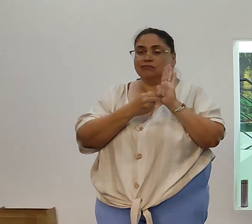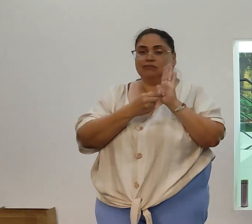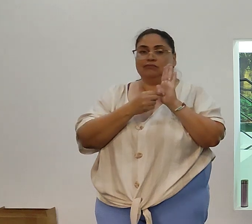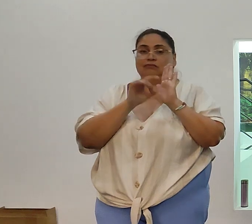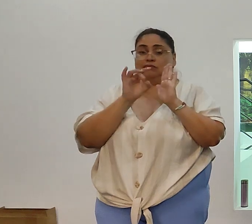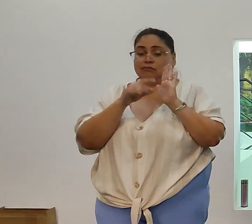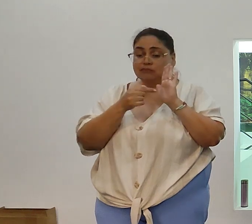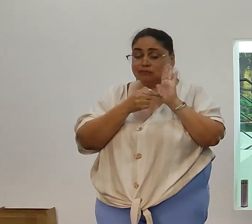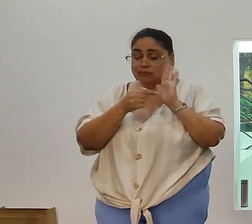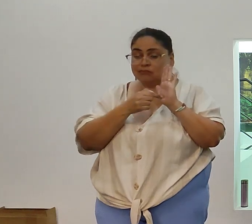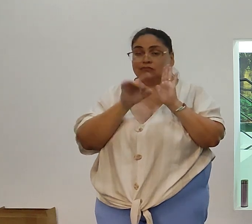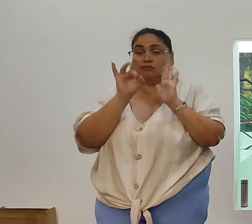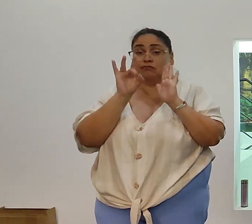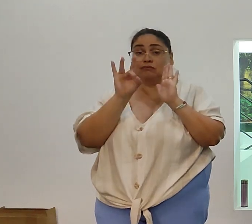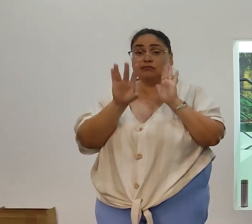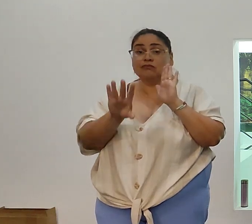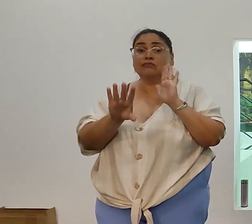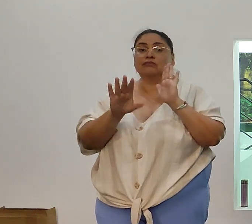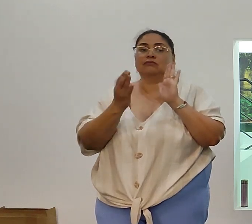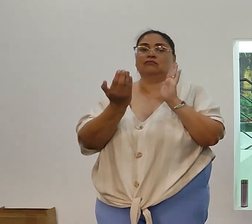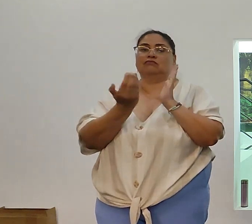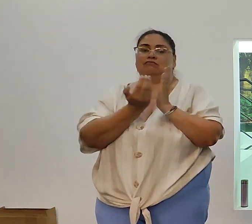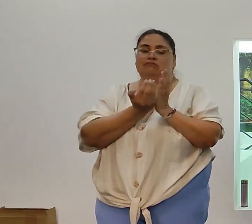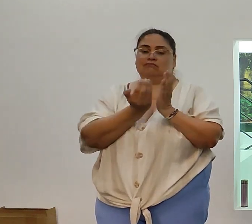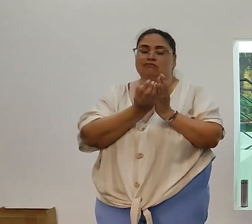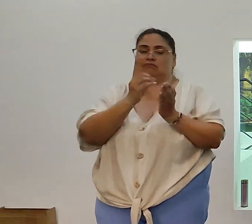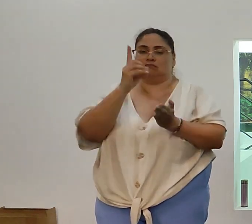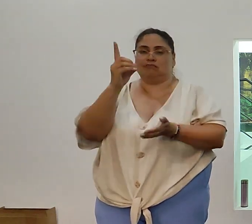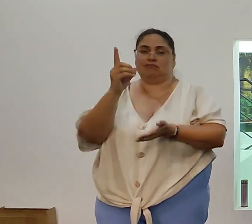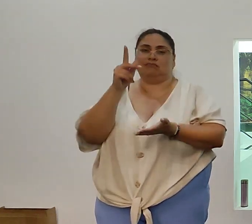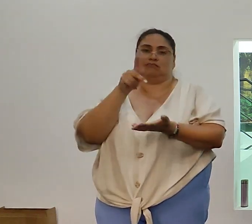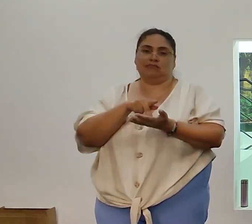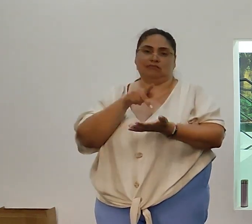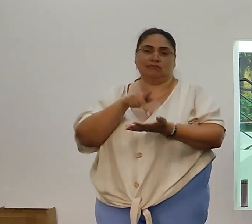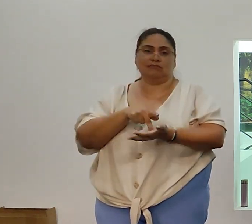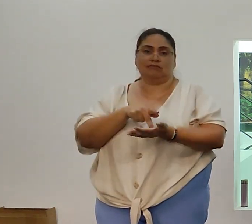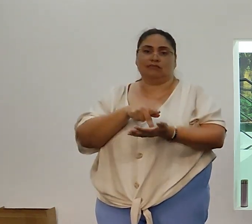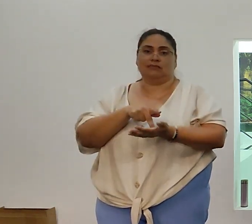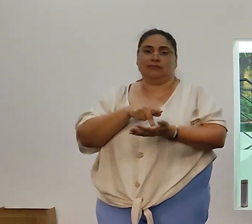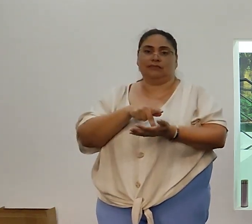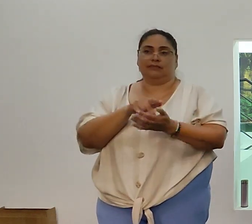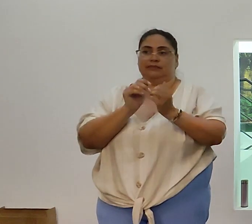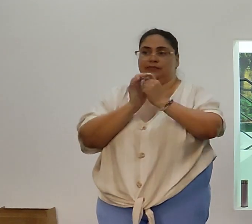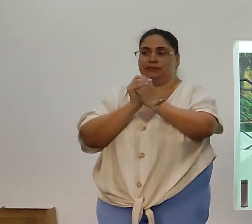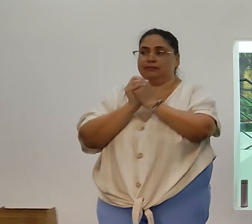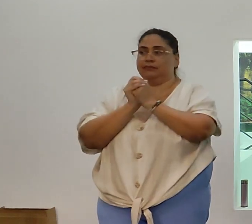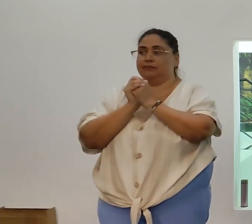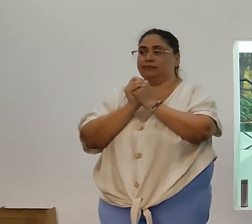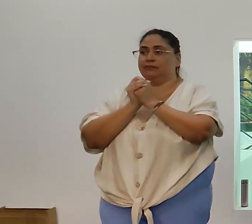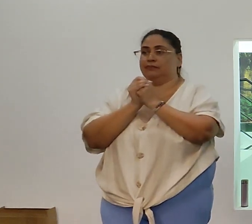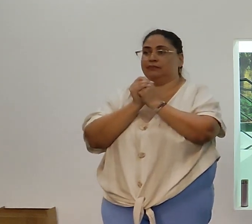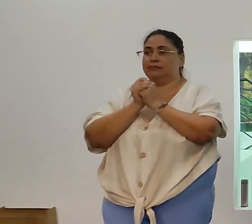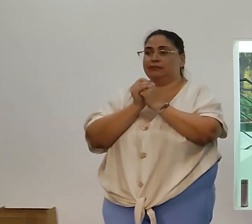Nada além disso, somente as Escrituras. Amém, irmãos? Abaixe sua cabeça.